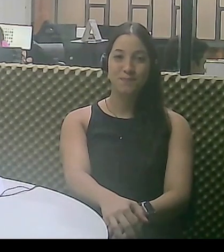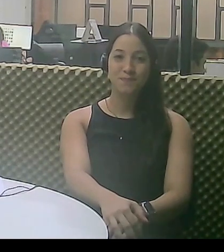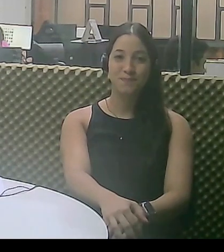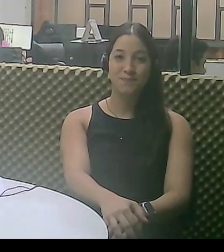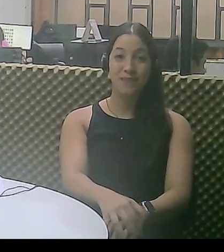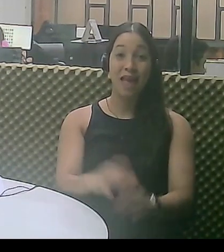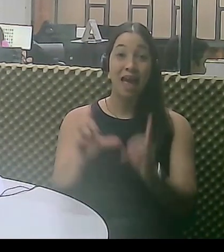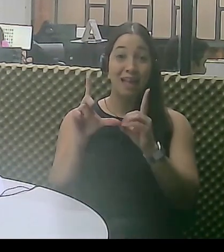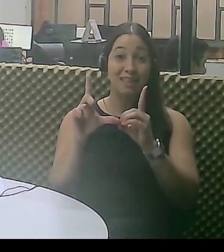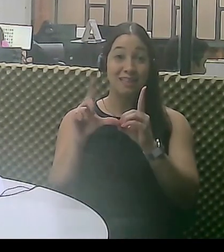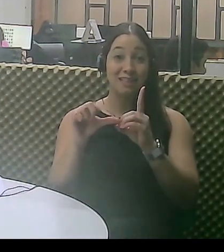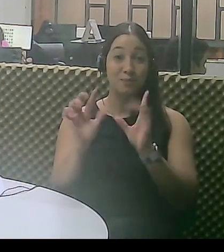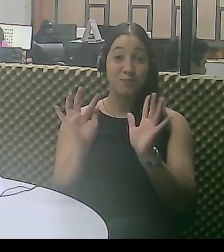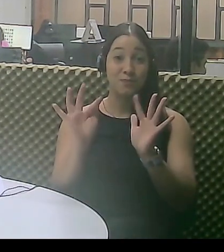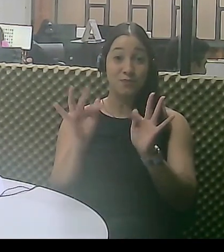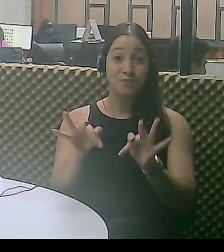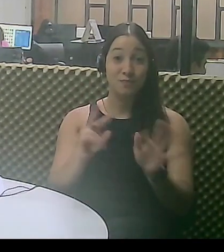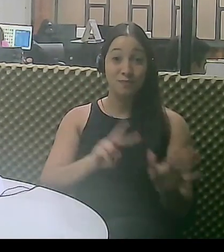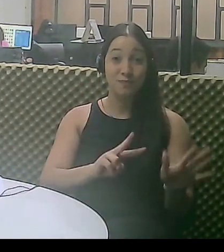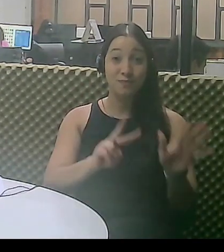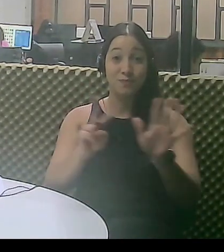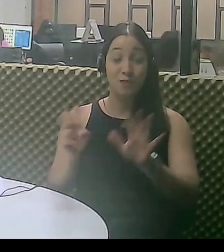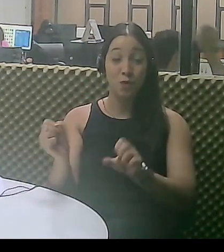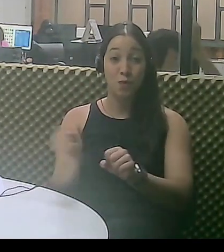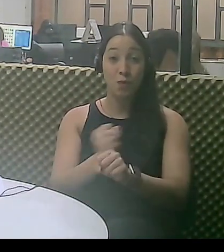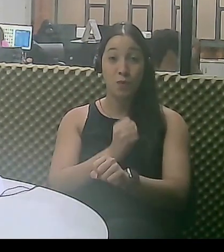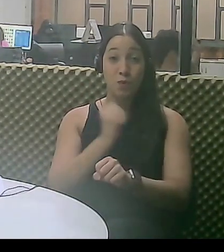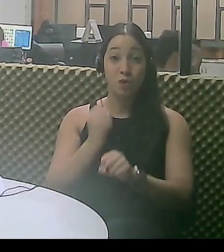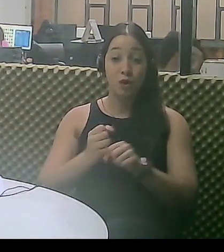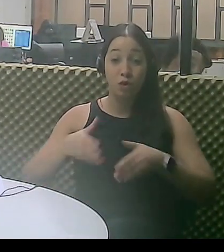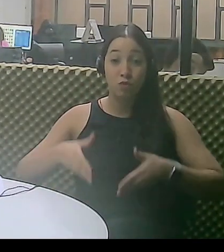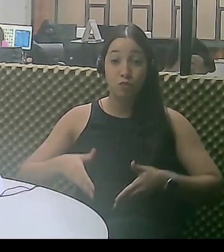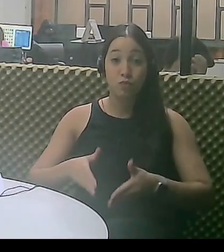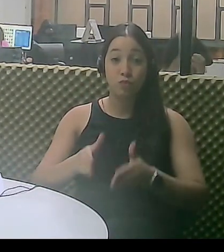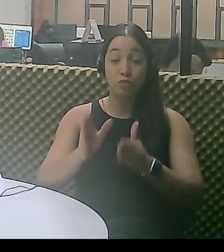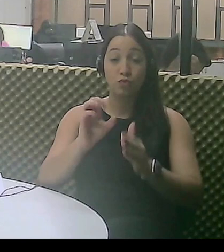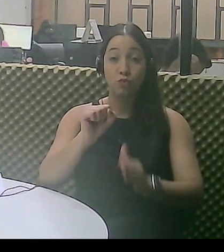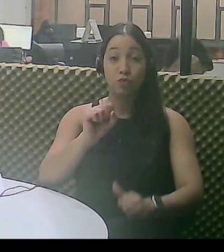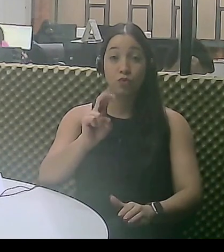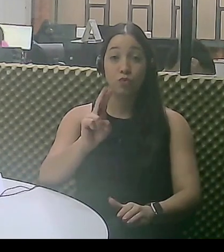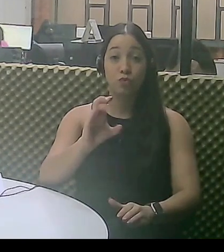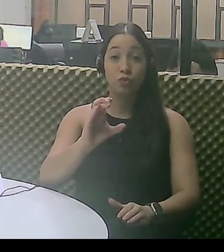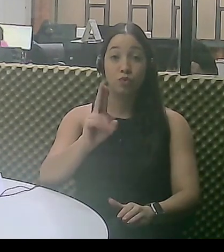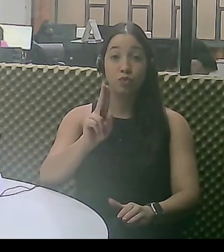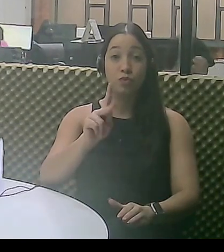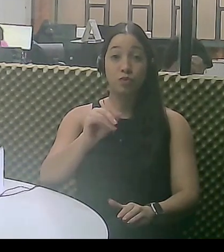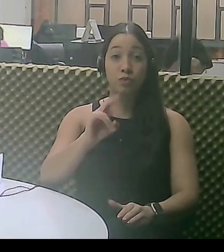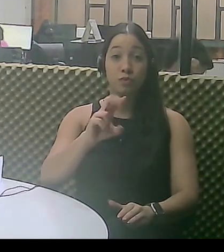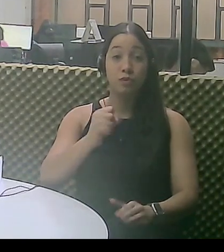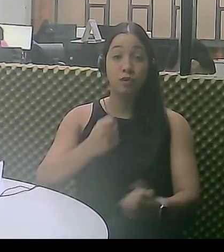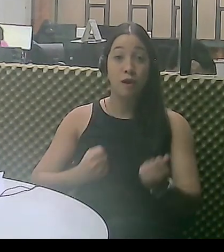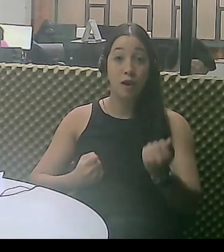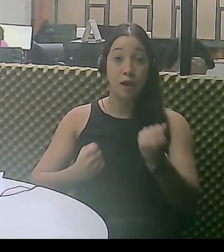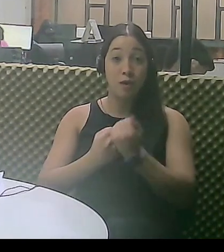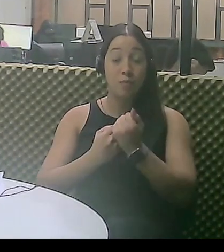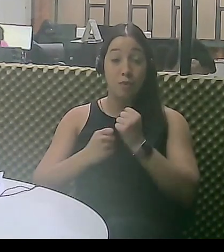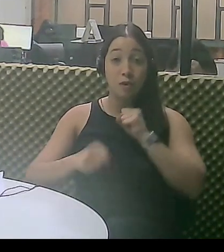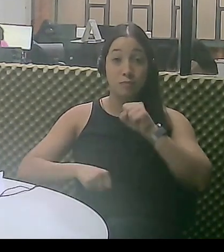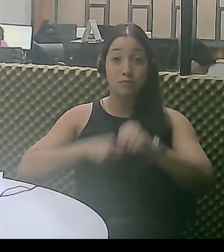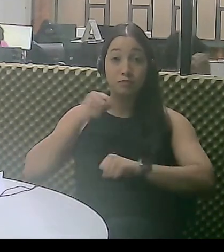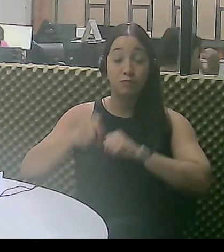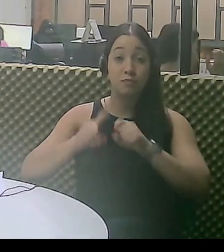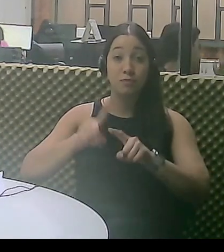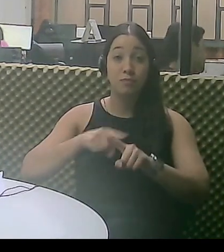E o DEMAI finalizou nesta semana a construção da Rota Sucupira, um ponto de apoio a ciclistas e pedestres